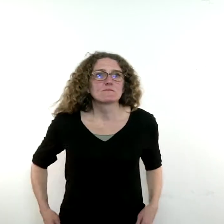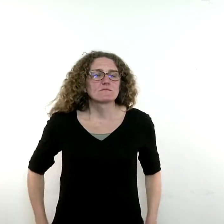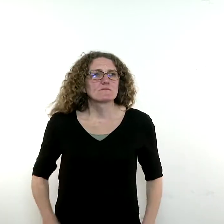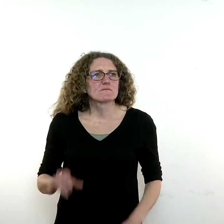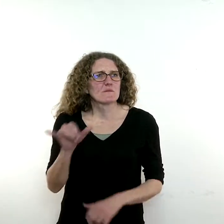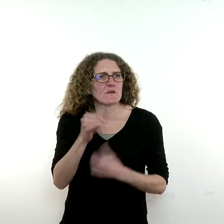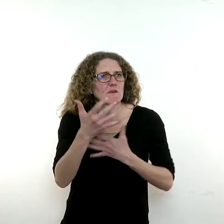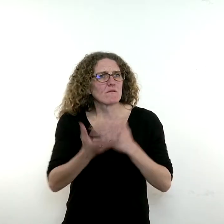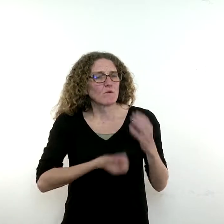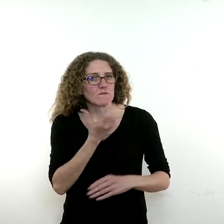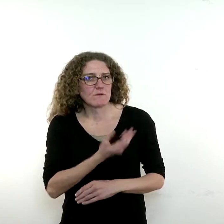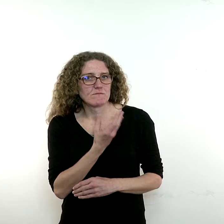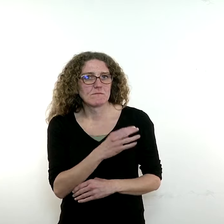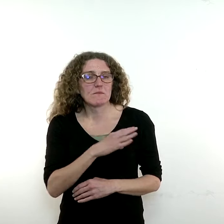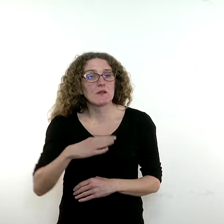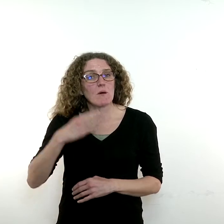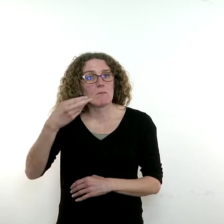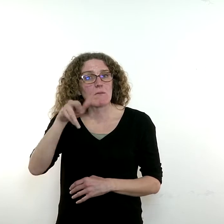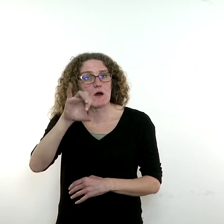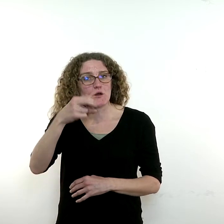Madame Marion.